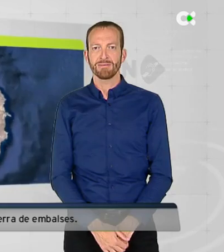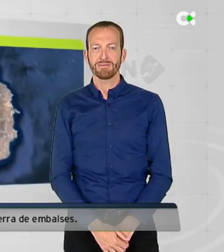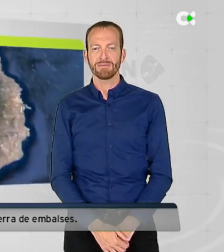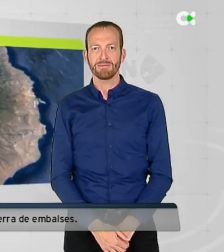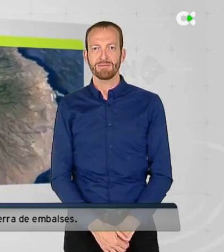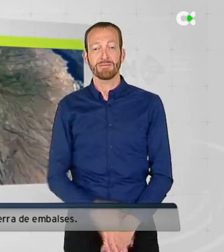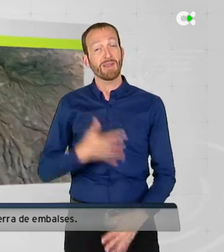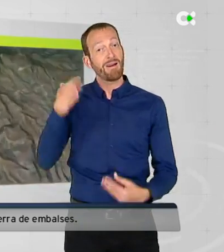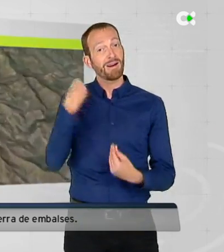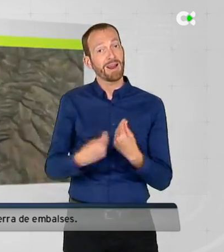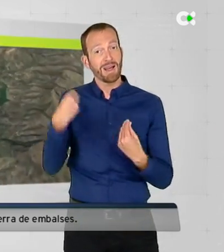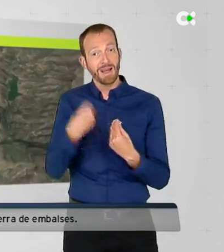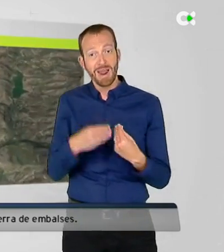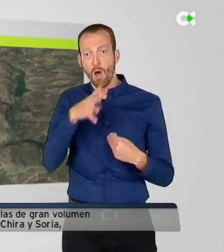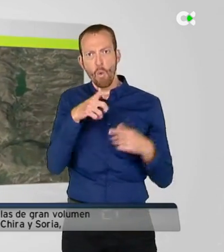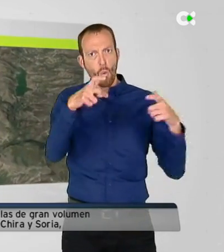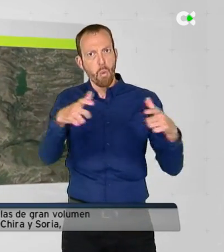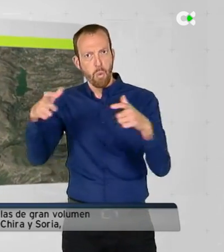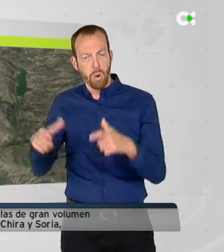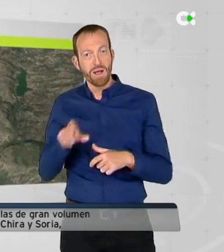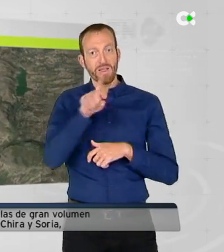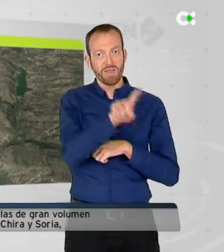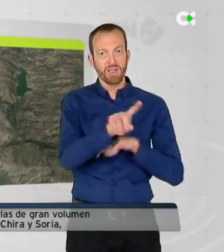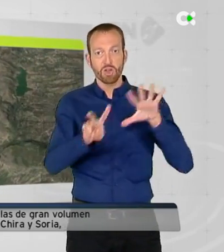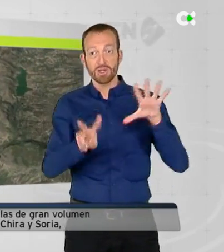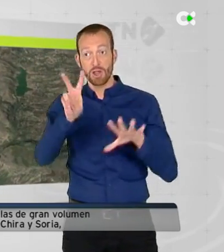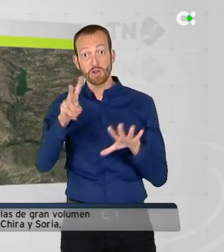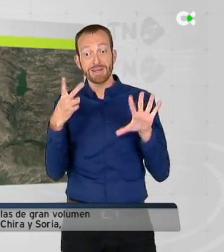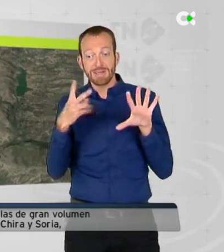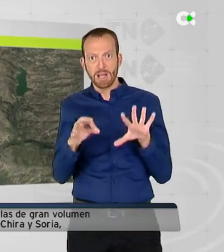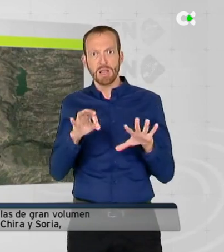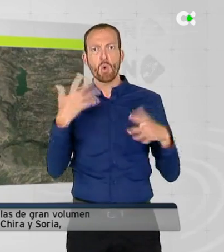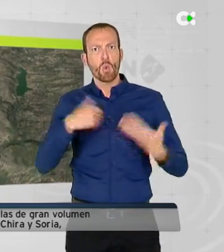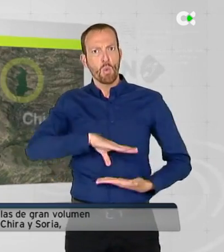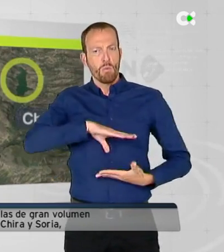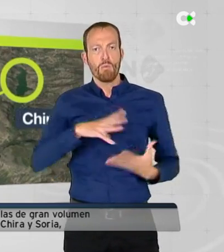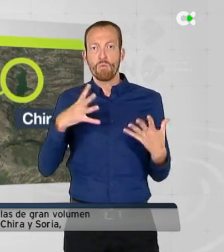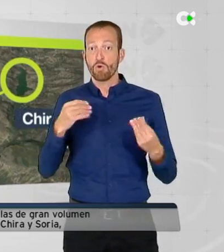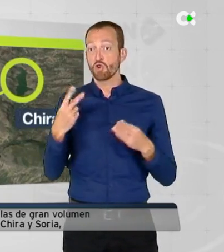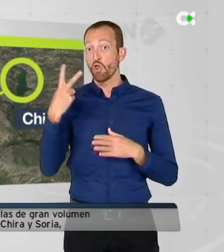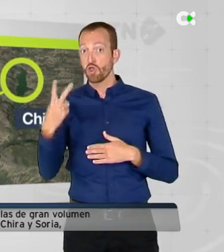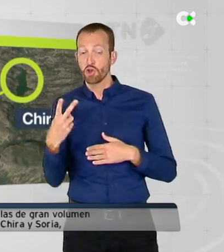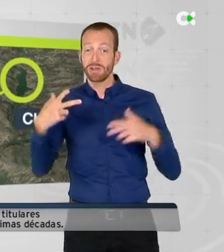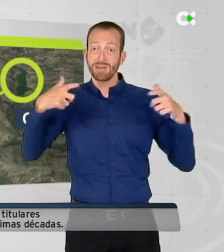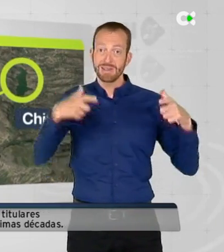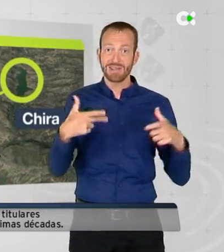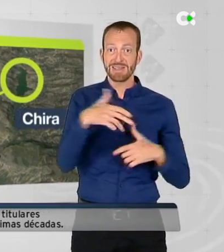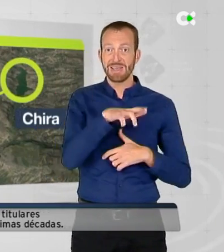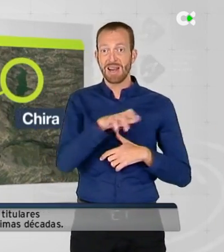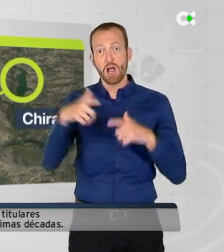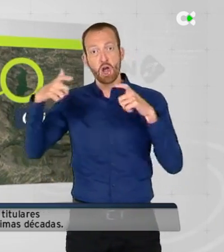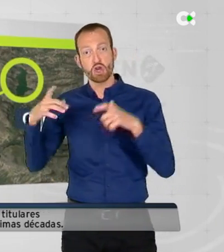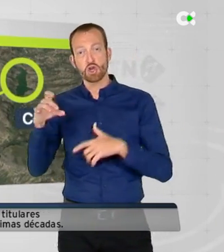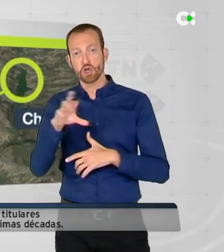Gran Canaria, tierra de embalses, 172 presas, 70 de ellas de gran volumen y dos, las de Chira y Soria, copando